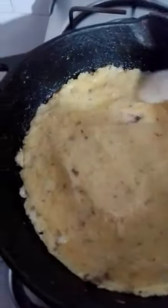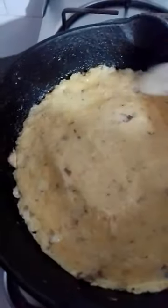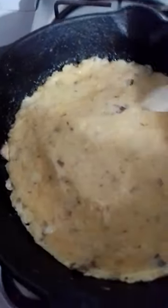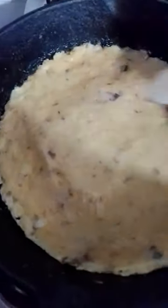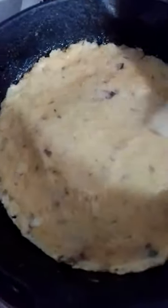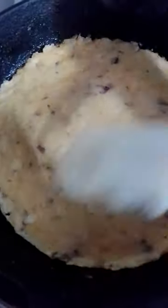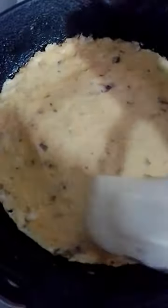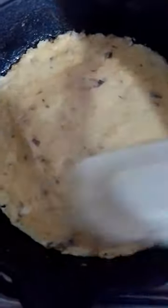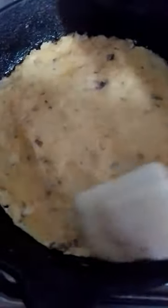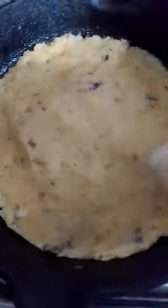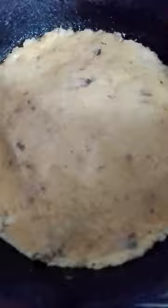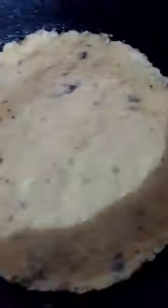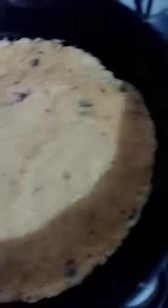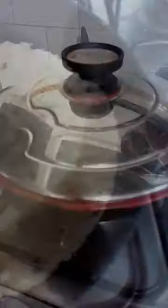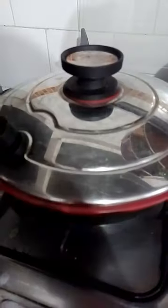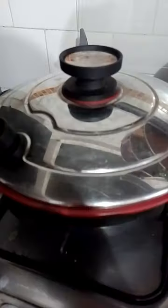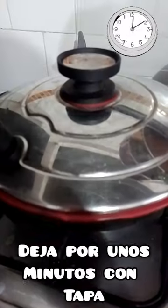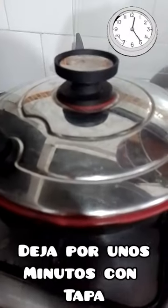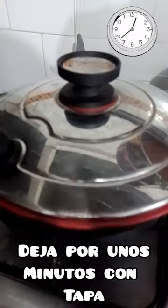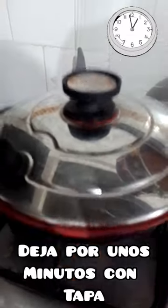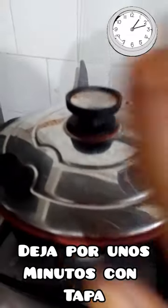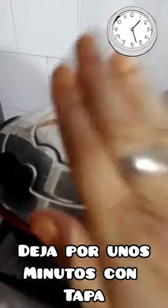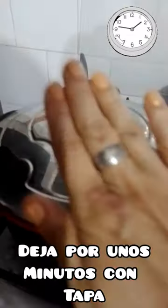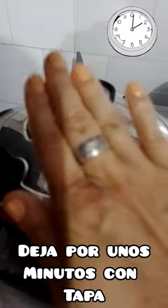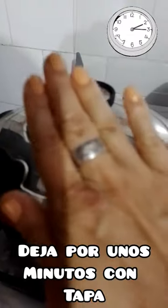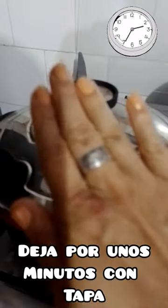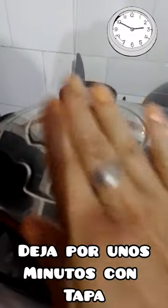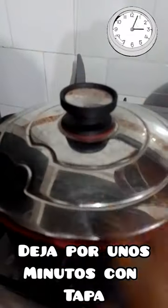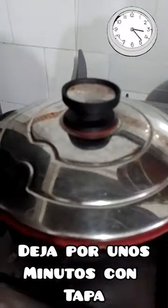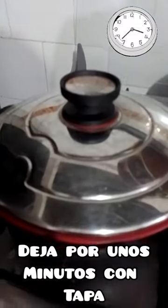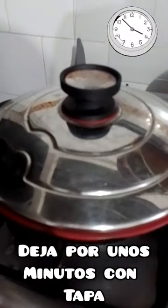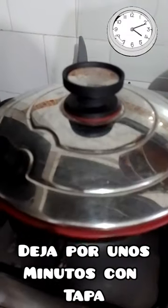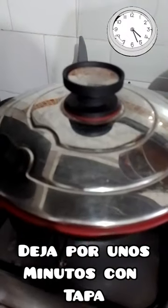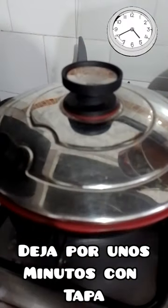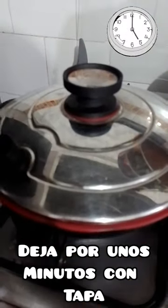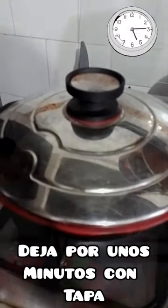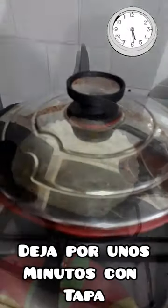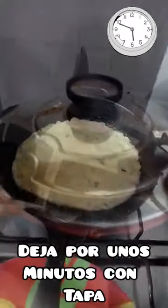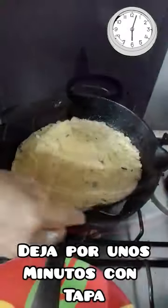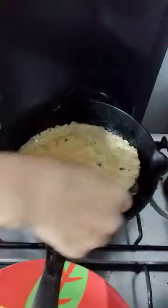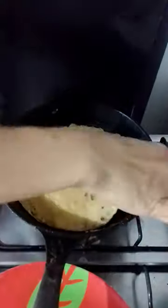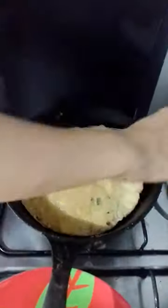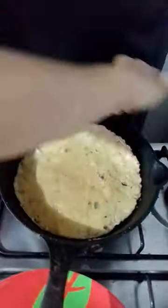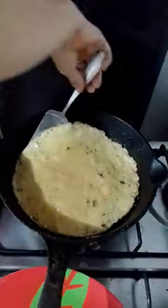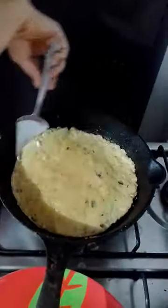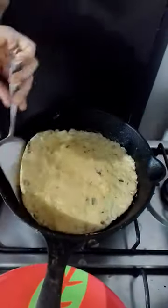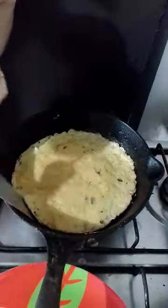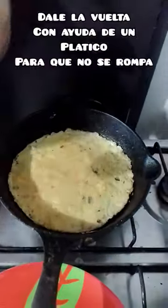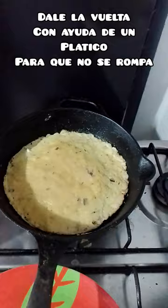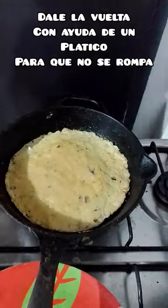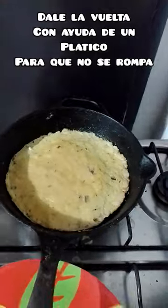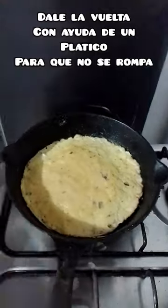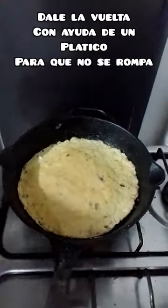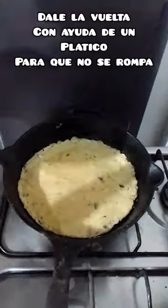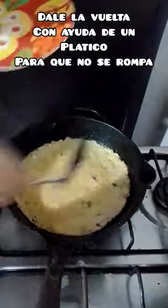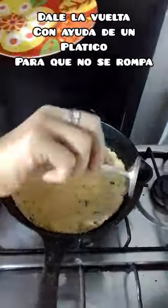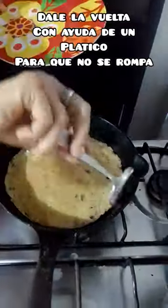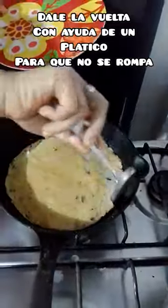la forma circular. Dejamos unos minutos que se cocine con tapa y luego la